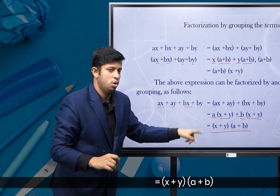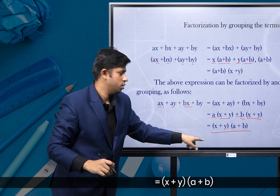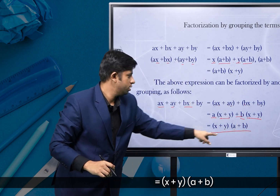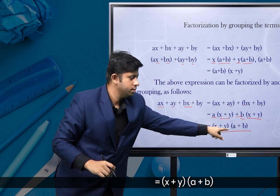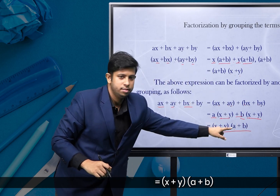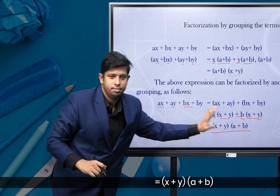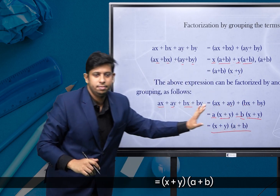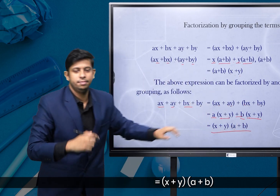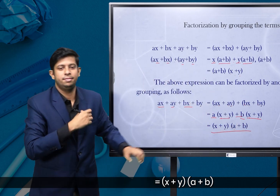a अधिक b.